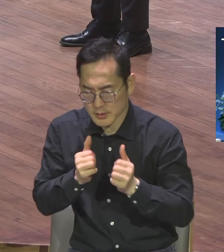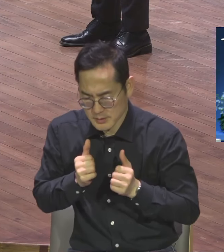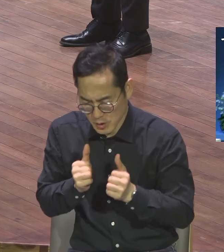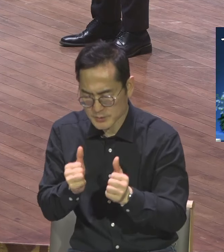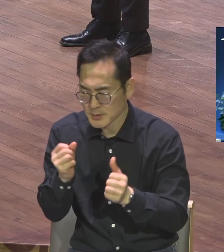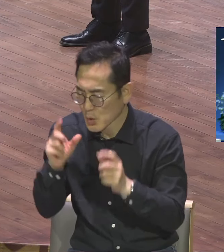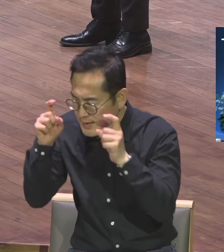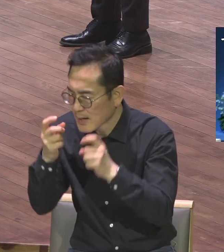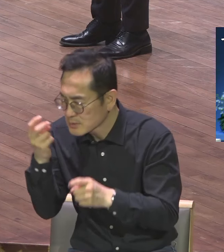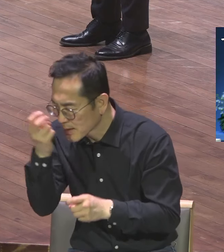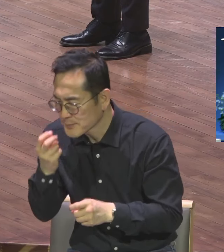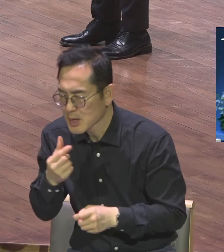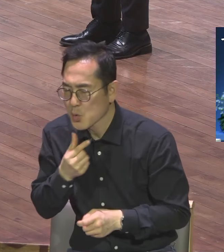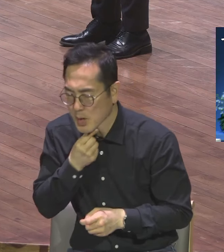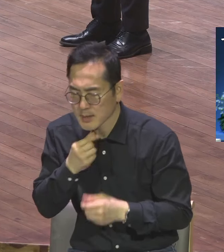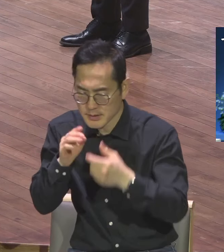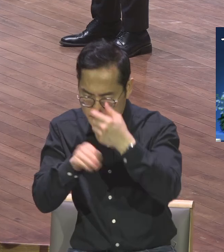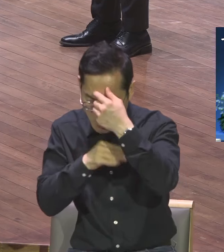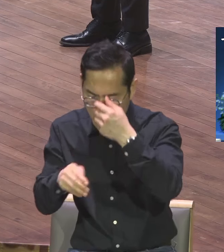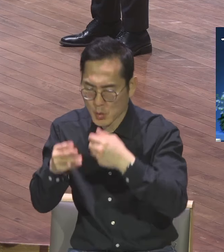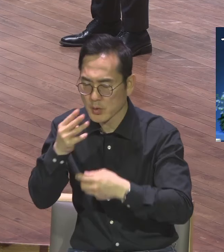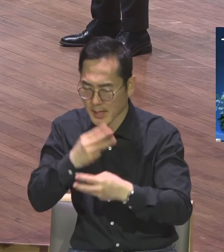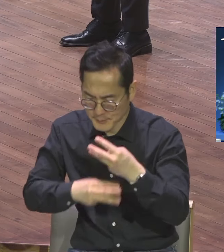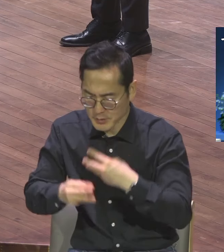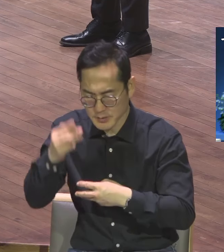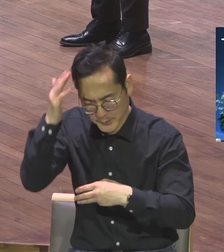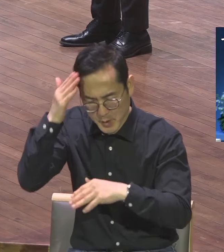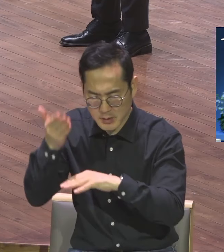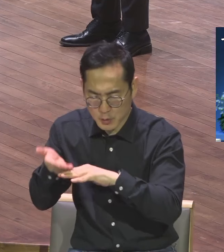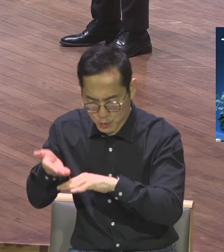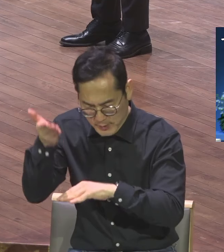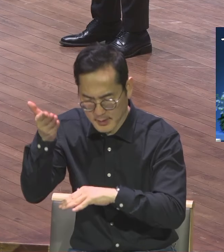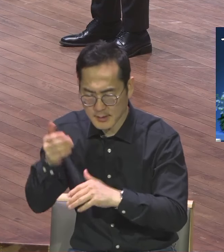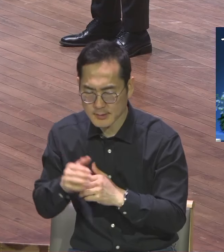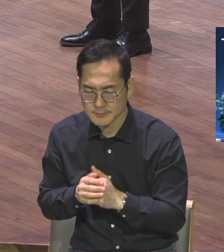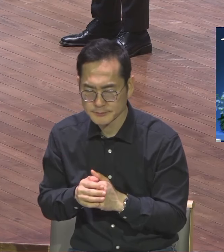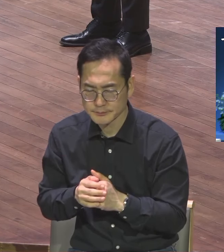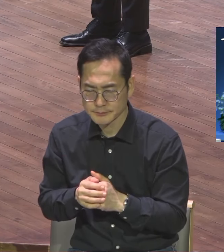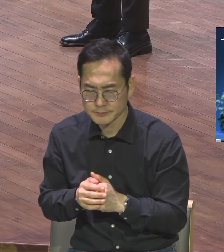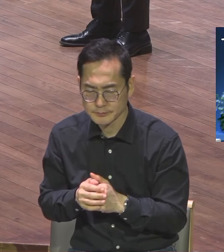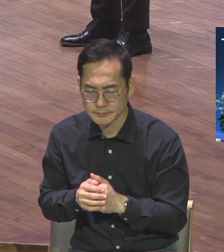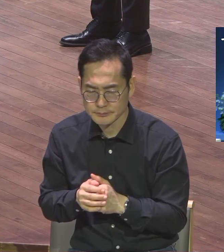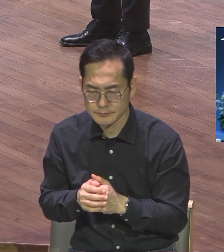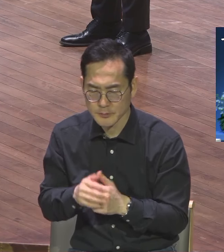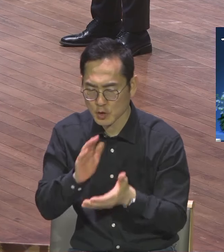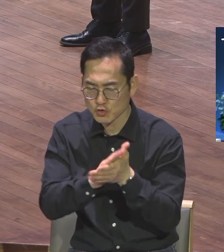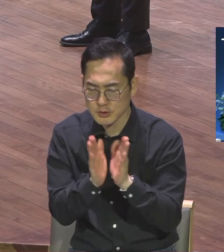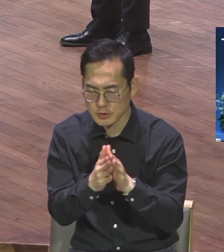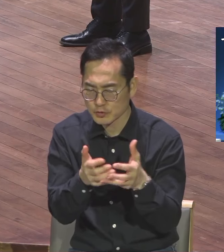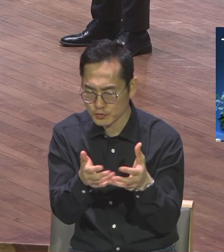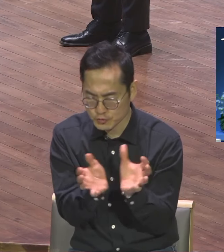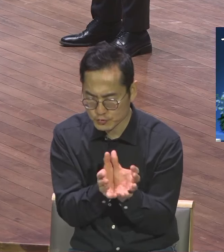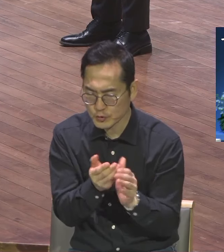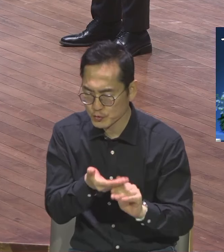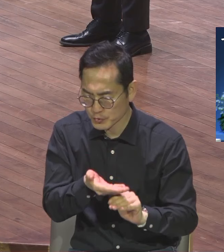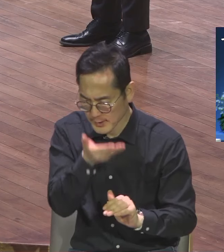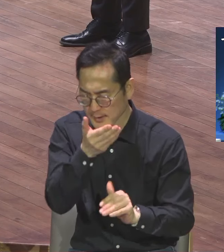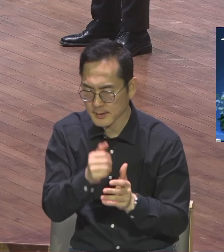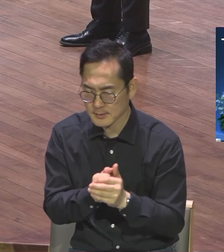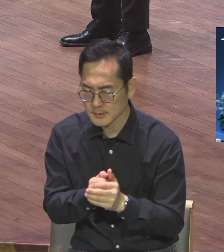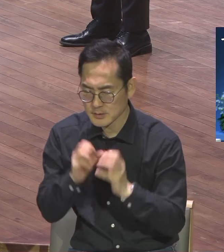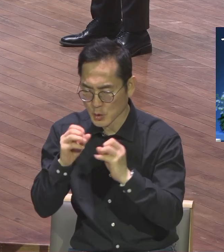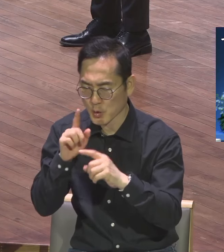원하는 모든 성도들과 렘넌트들 머리머리 위에 귀환복을 한 유치국 위에 선교대회를